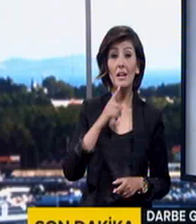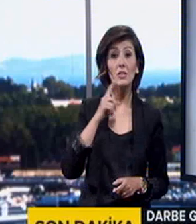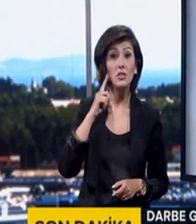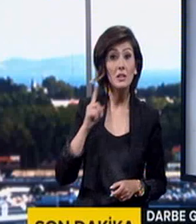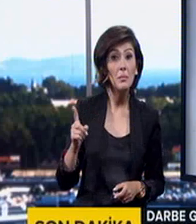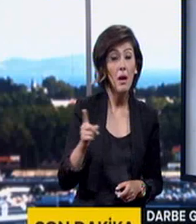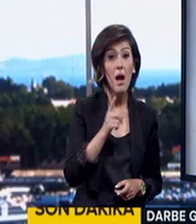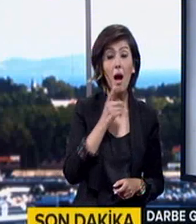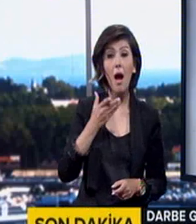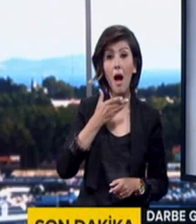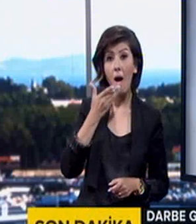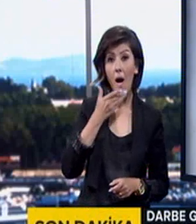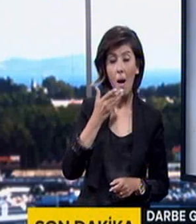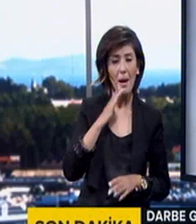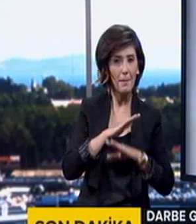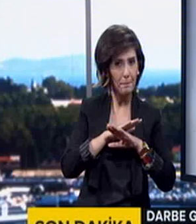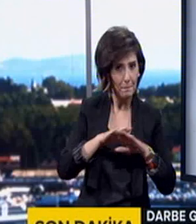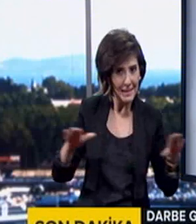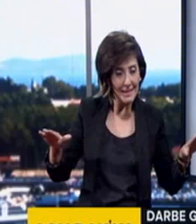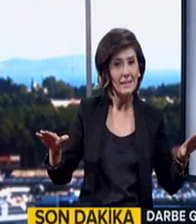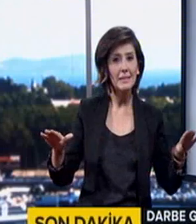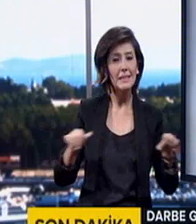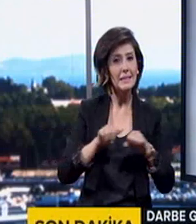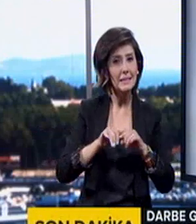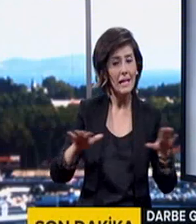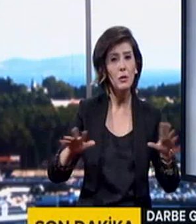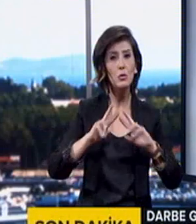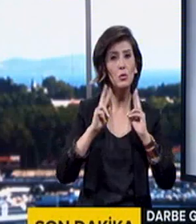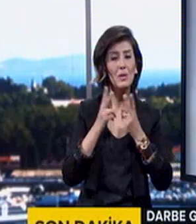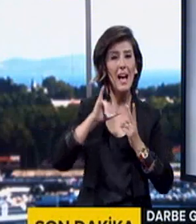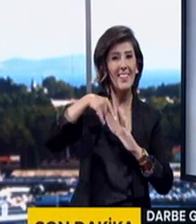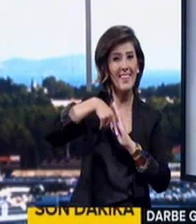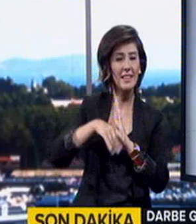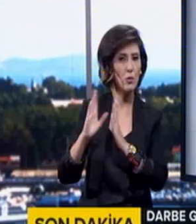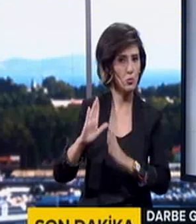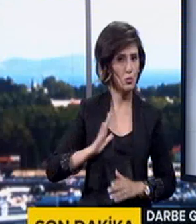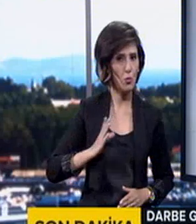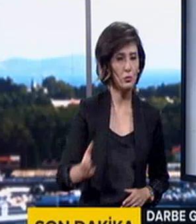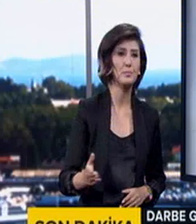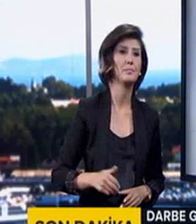İşitme engelliler haber bültenini getirdik ekranlarınıza. Yayınımız Dünyamız Detay'la sürüyor.